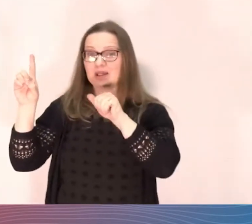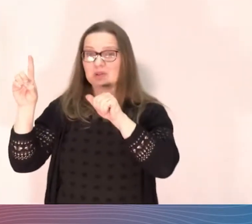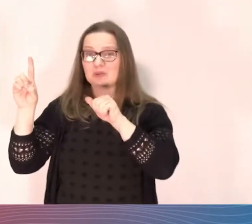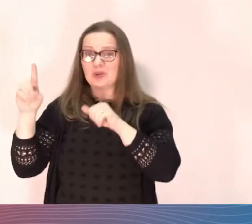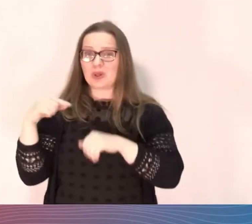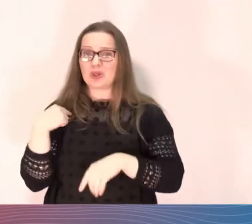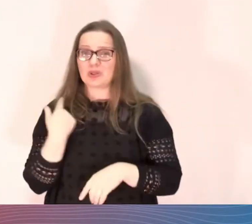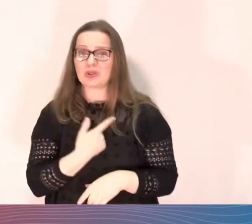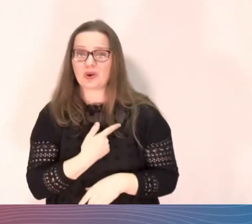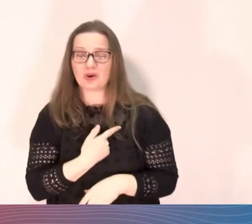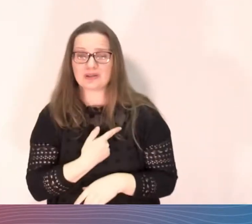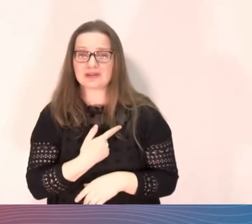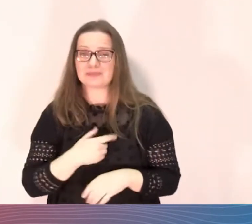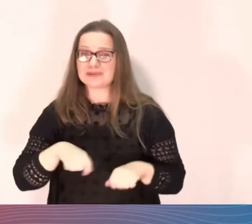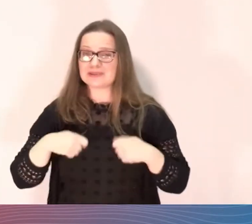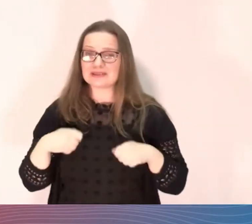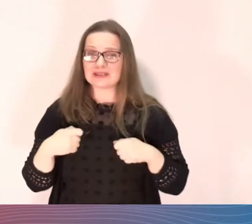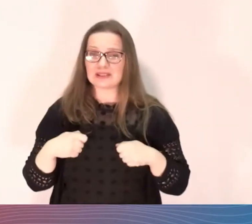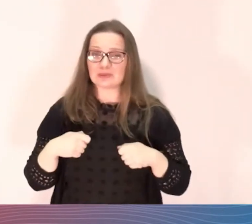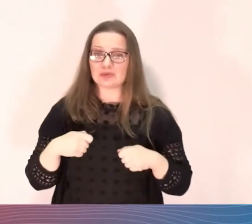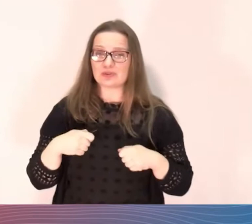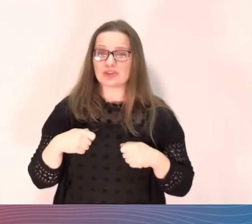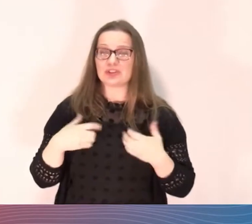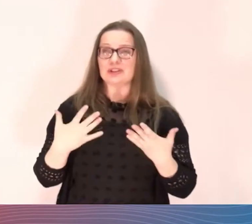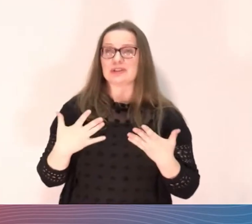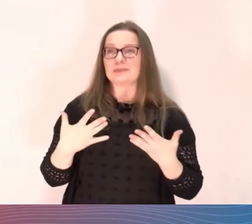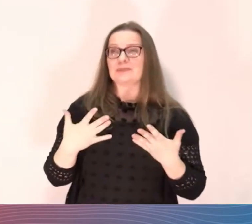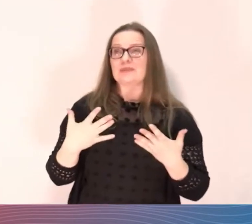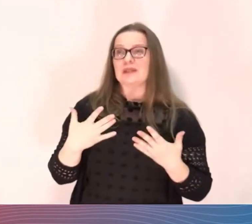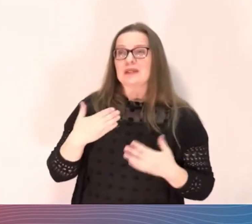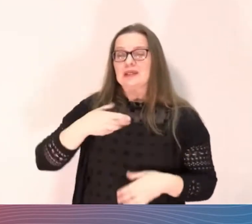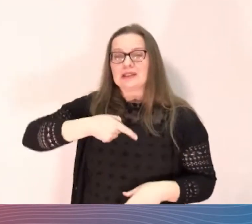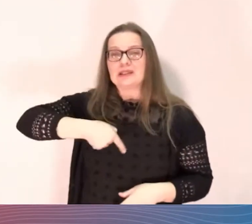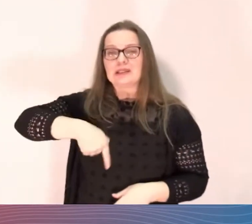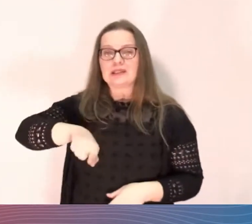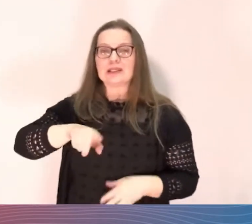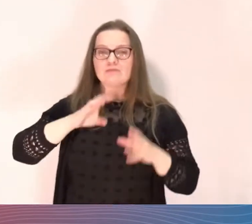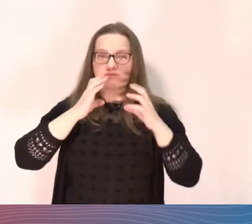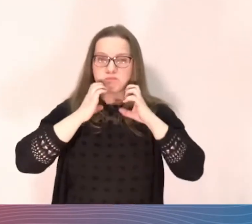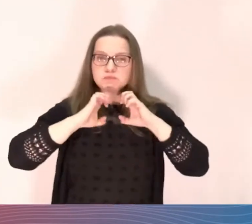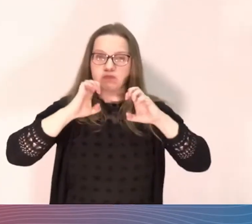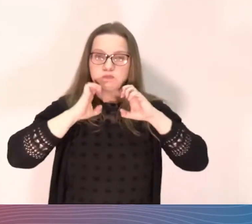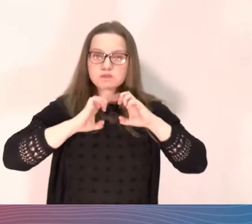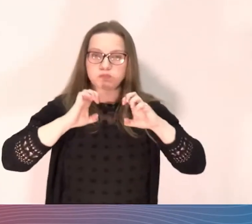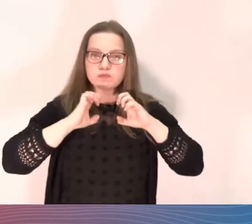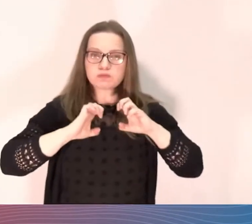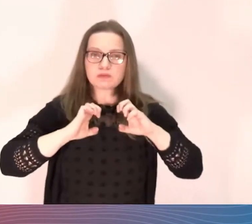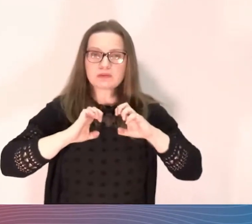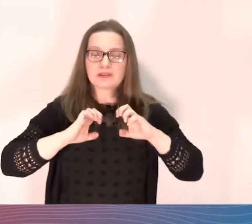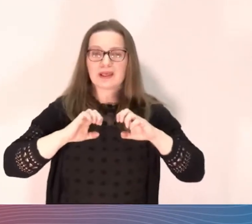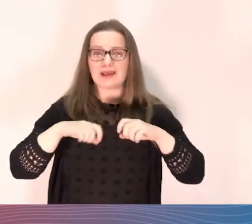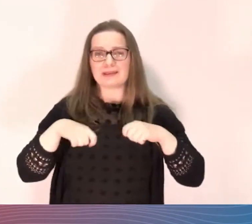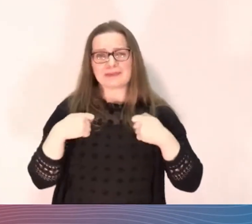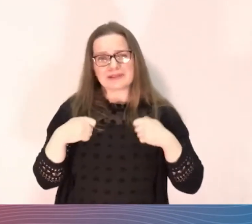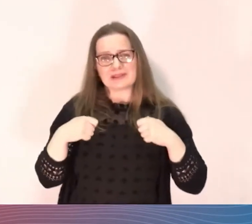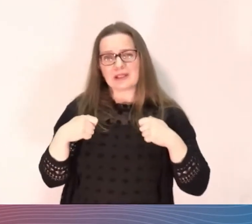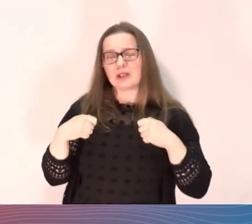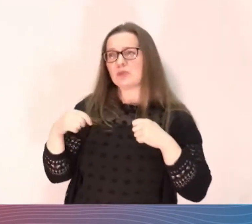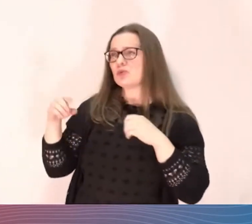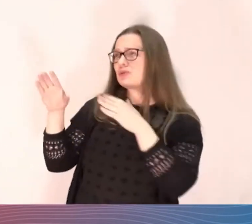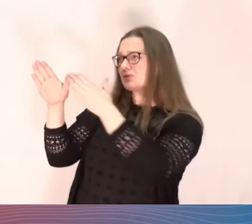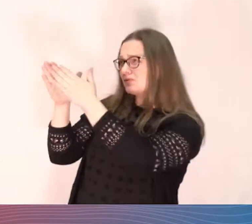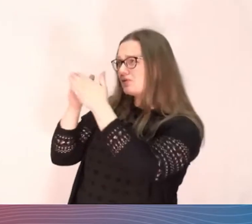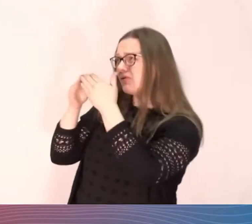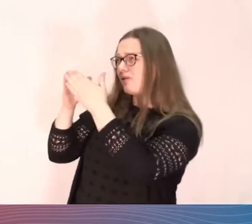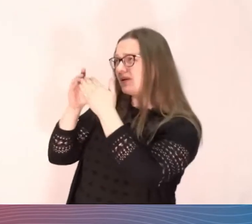Evangelho. Se Deus determinou, já está determinado. Não há necessidade de nós também buscarmos ao Senhor, porque